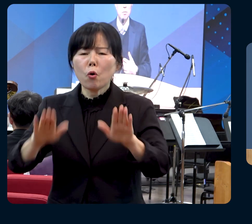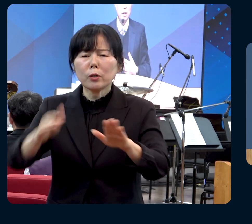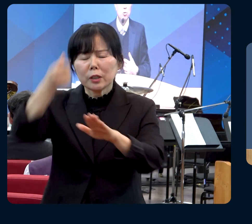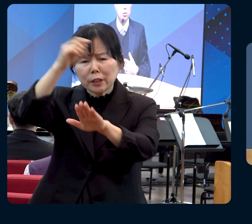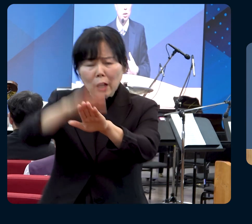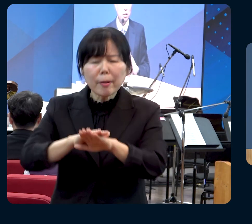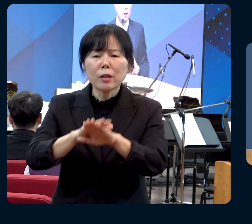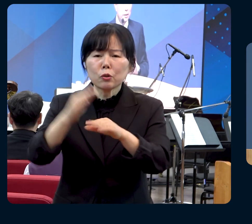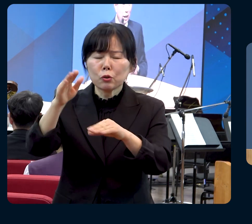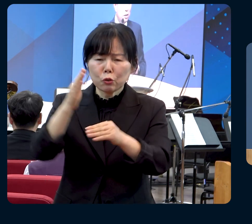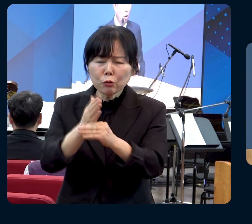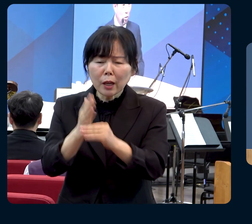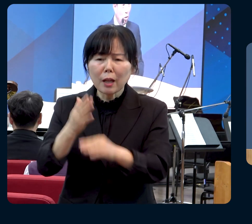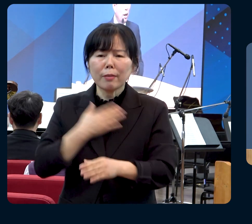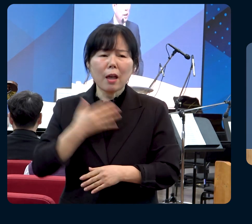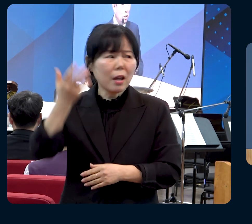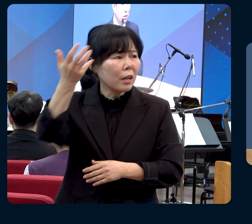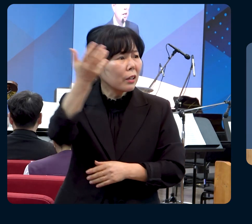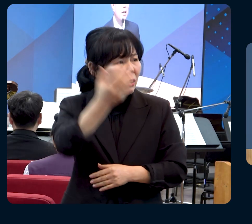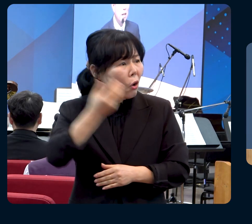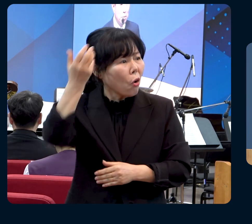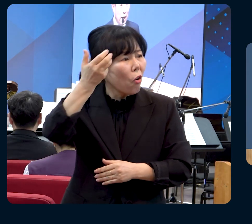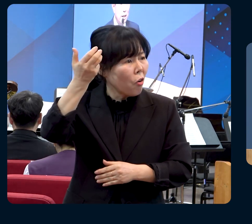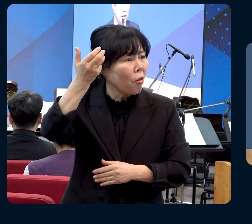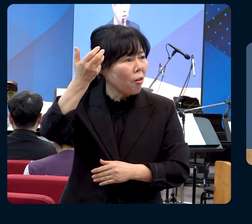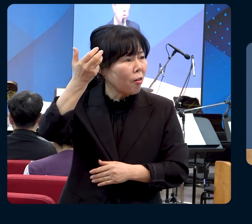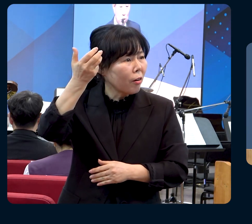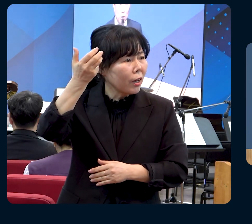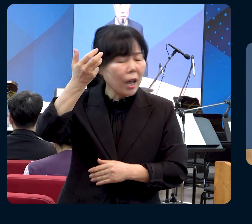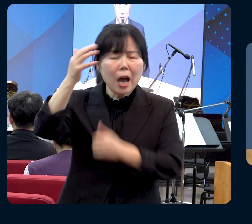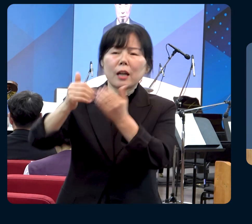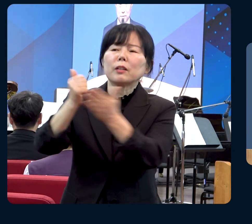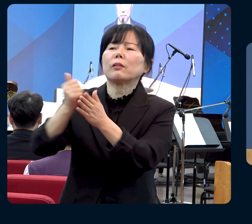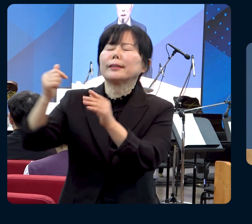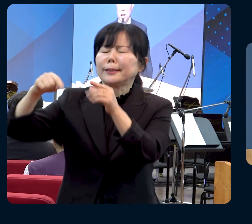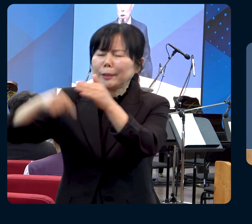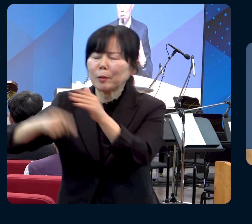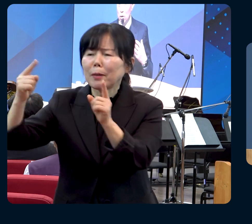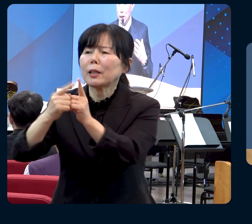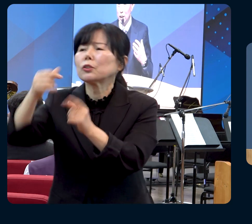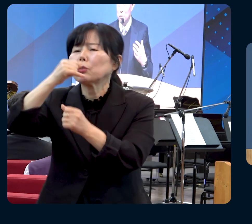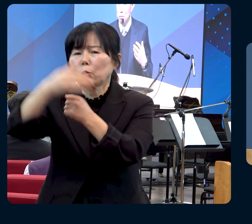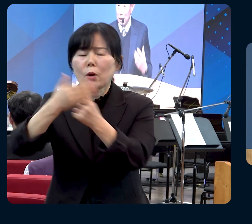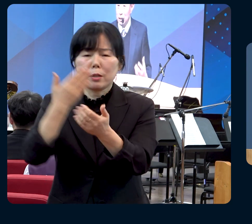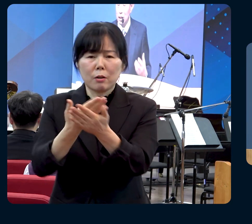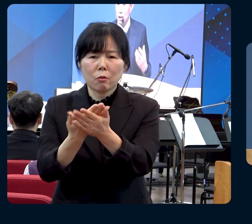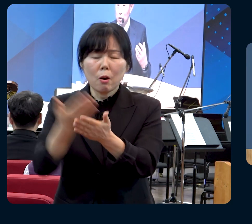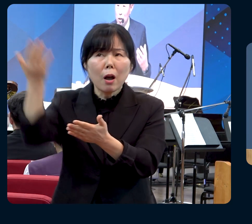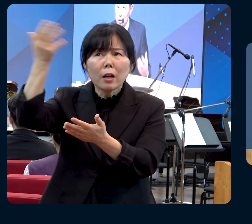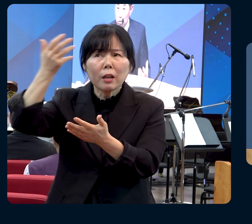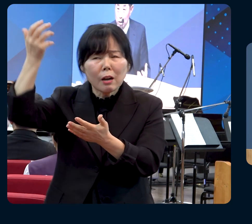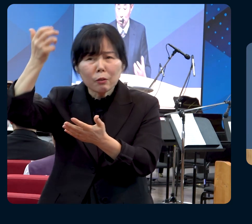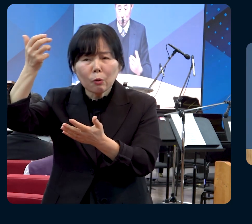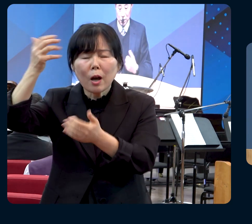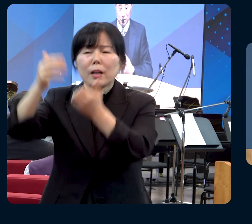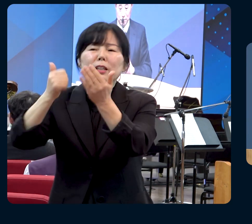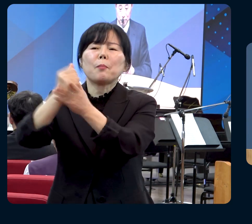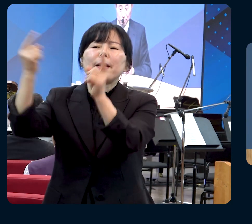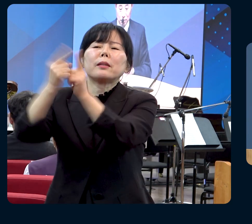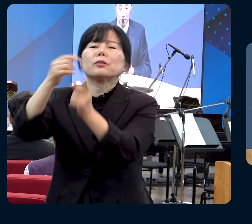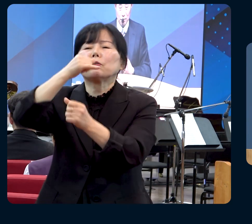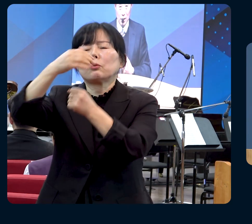우리에게 임하여 주셔서 내가 영으로 하나님을 예배하게 하여 주시옵소서. 영으로 하나님을 만나게 하여